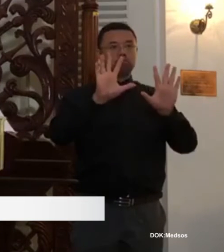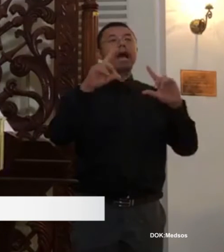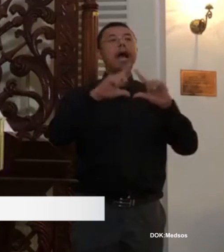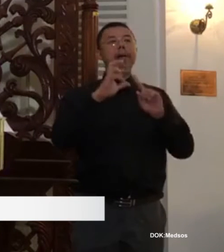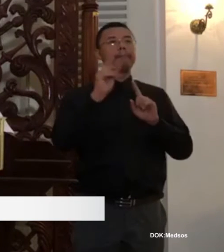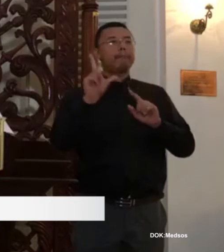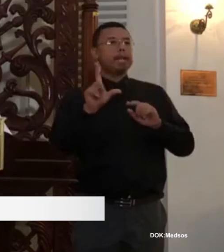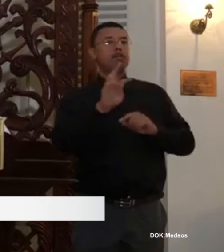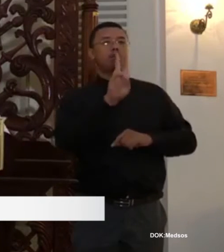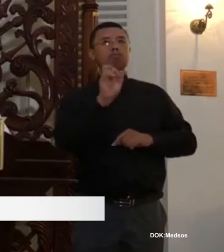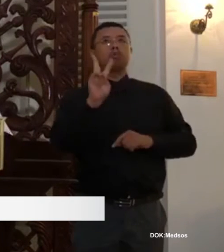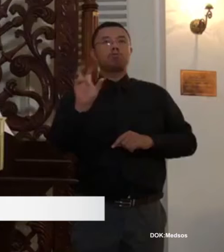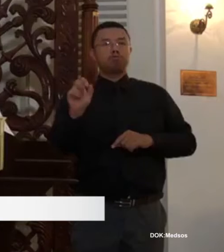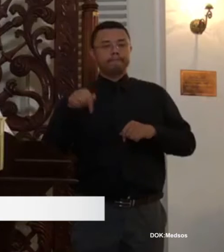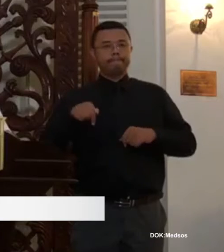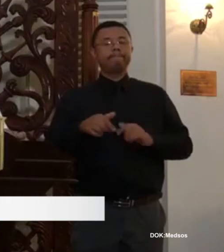10 April 2020.